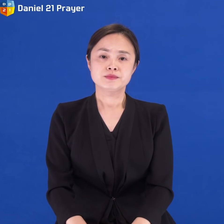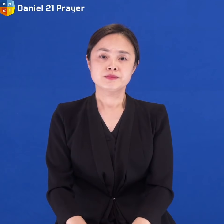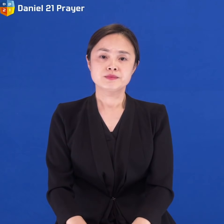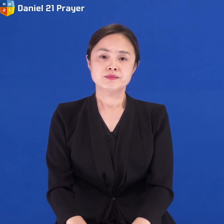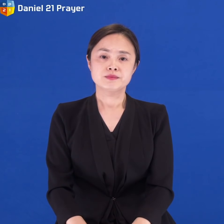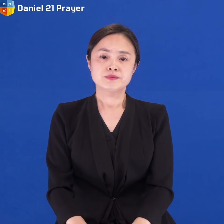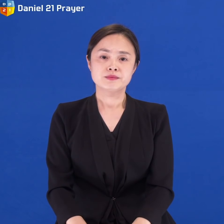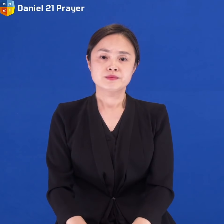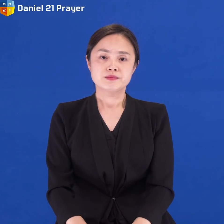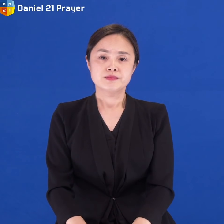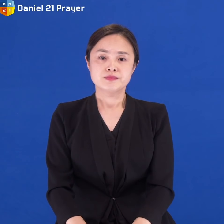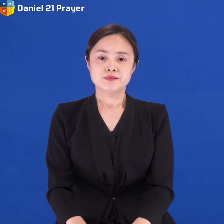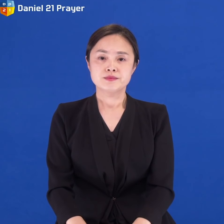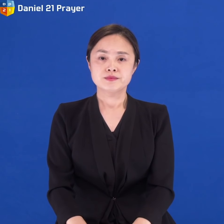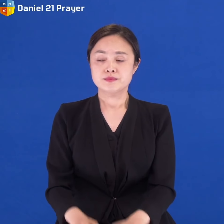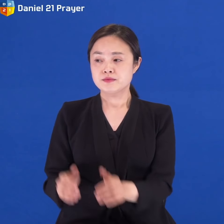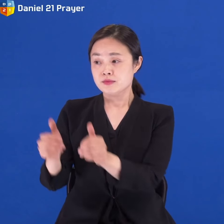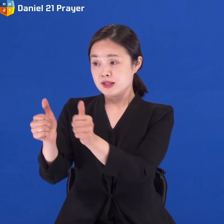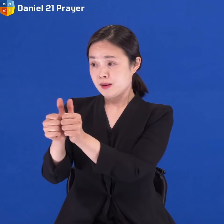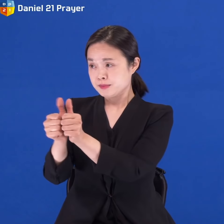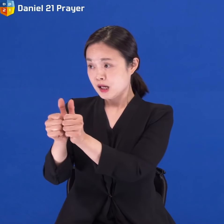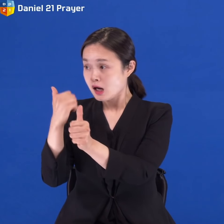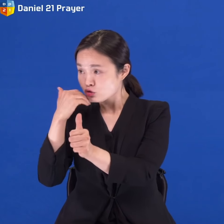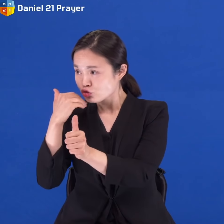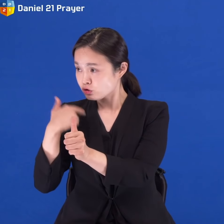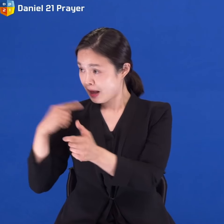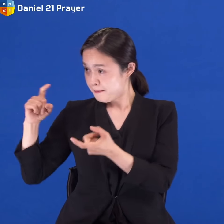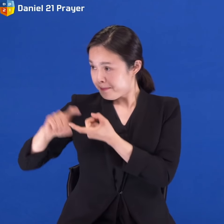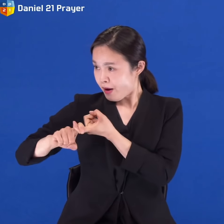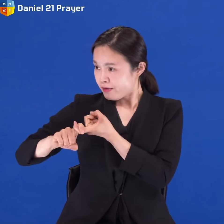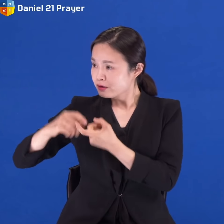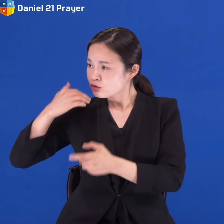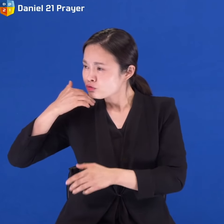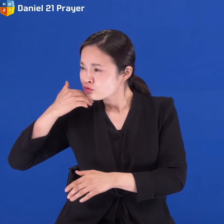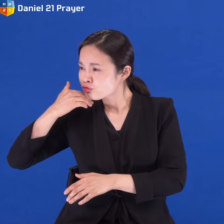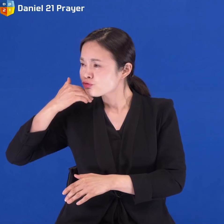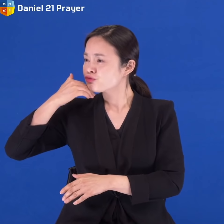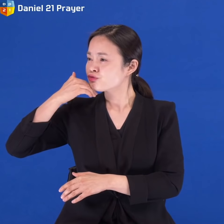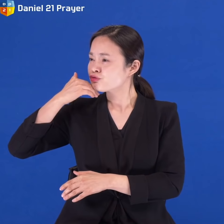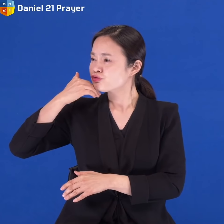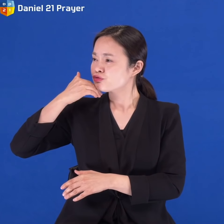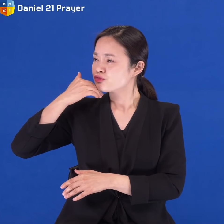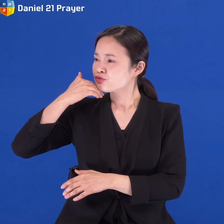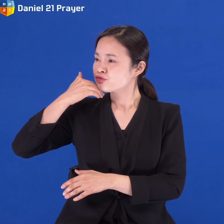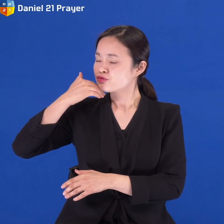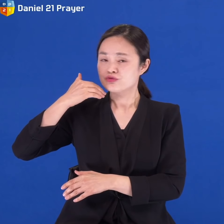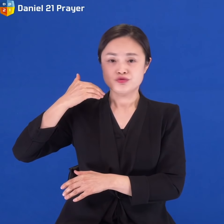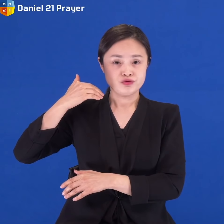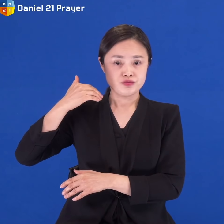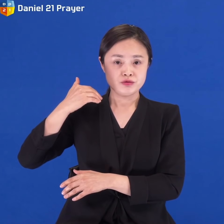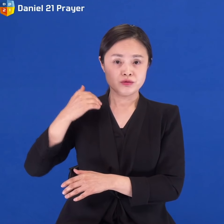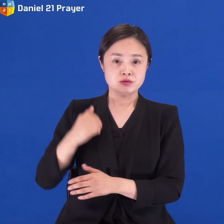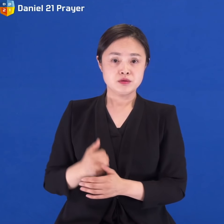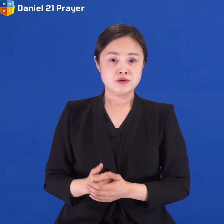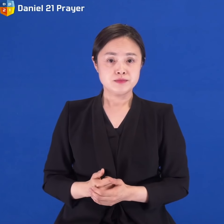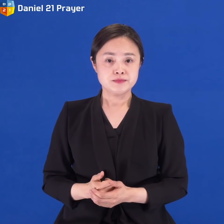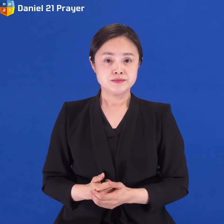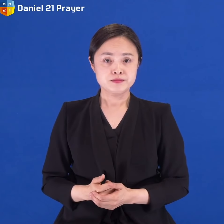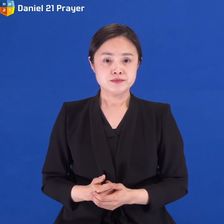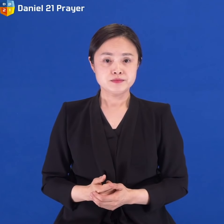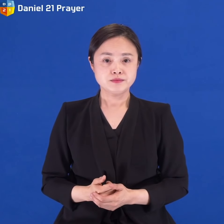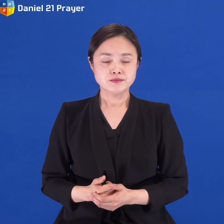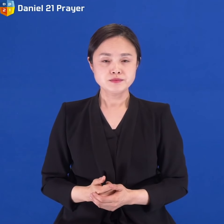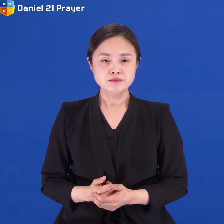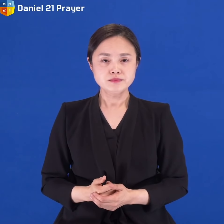남자를 내 편 만들겠다고 늘 추위를 느끼던 저의 가정집을 지나서 저의 따뜻한